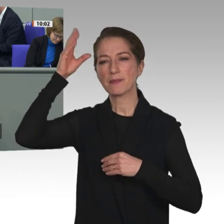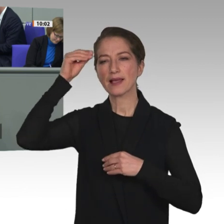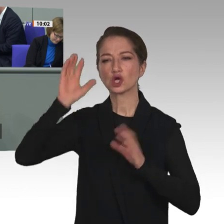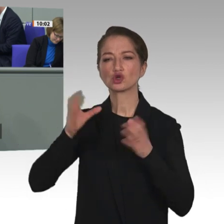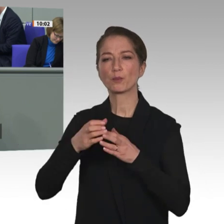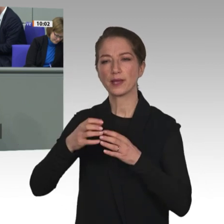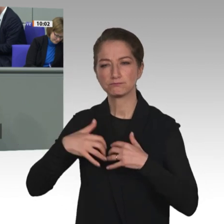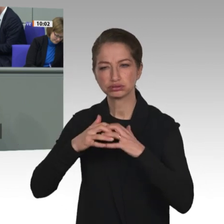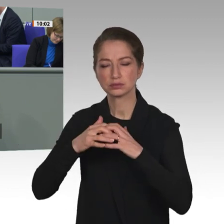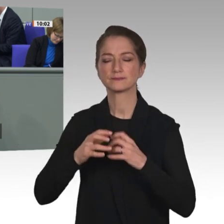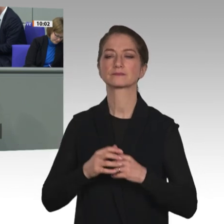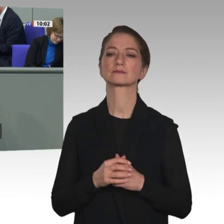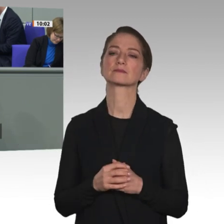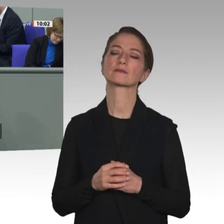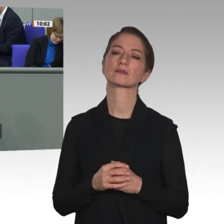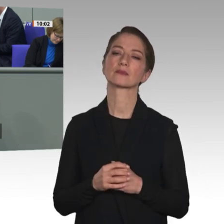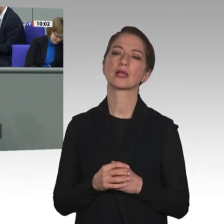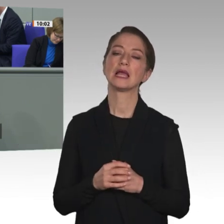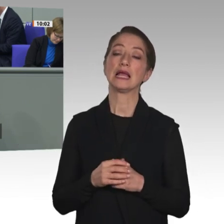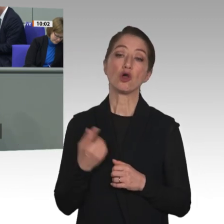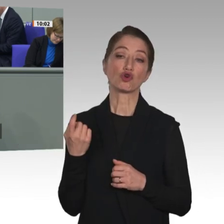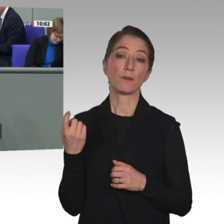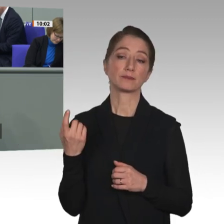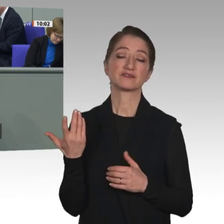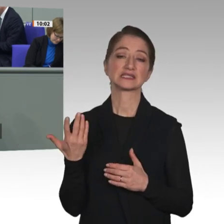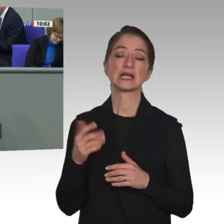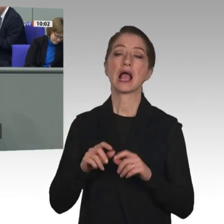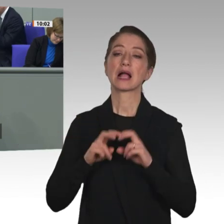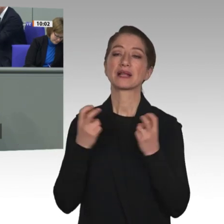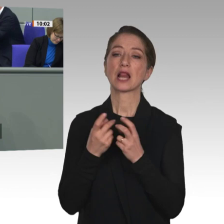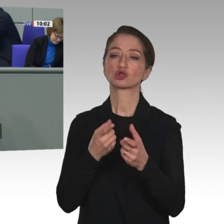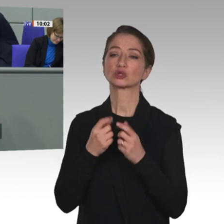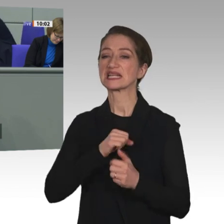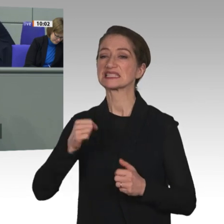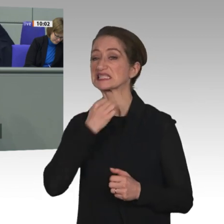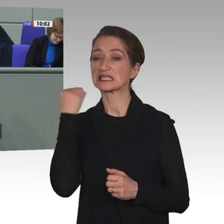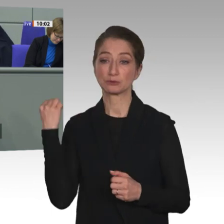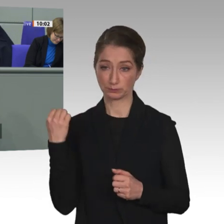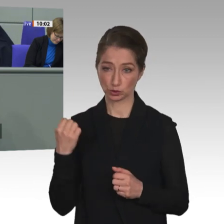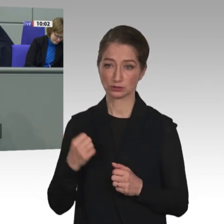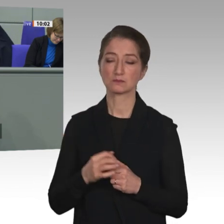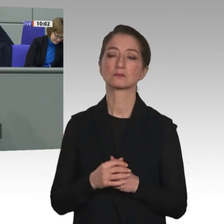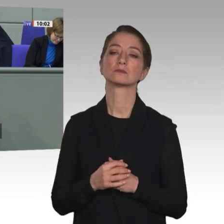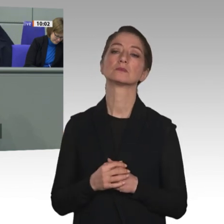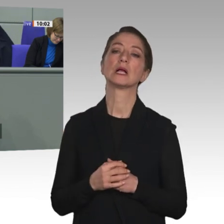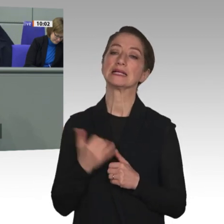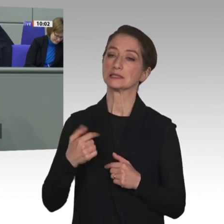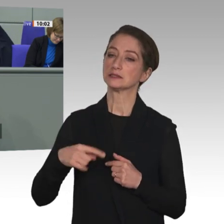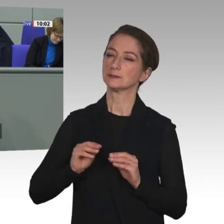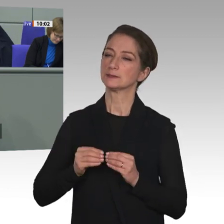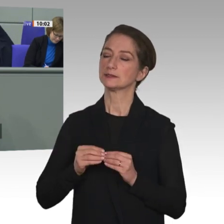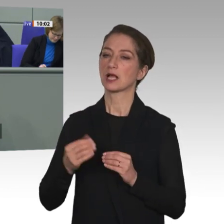einen Kabinettsausschuss Rechtsextremismus bekommen. Und ich bin dabei, mit der Kollegin